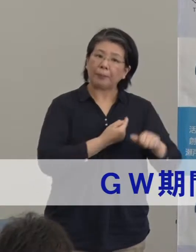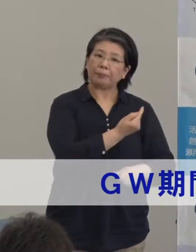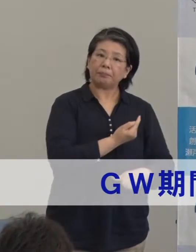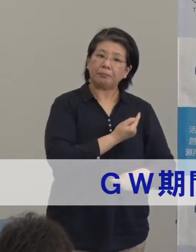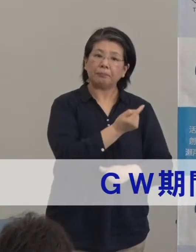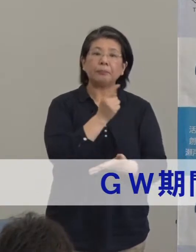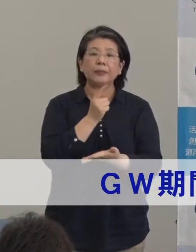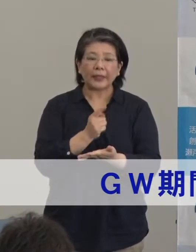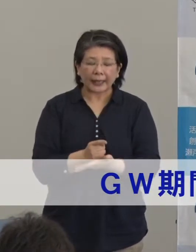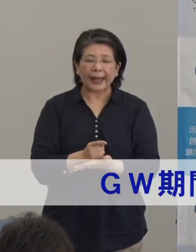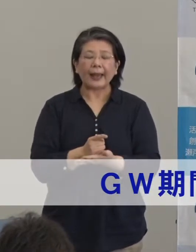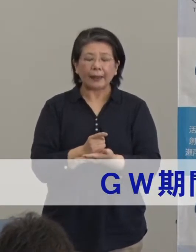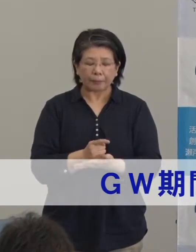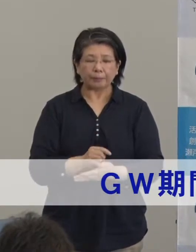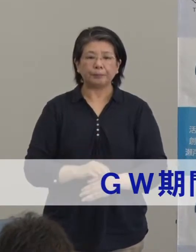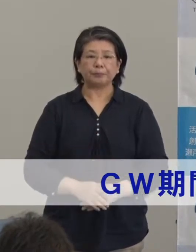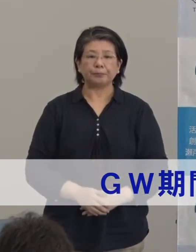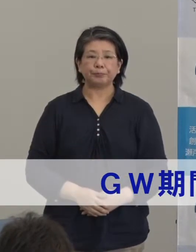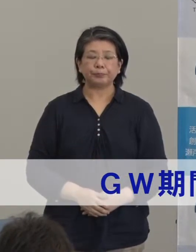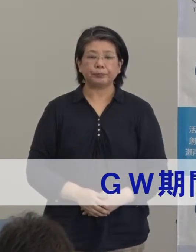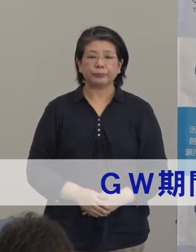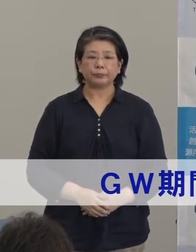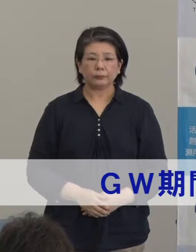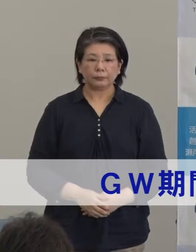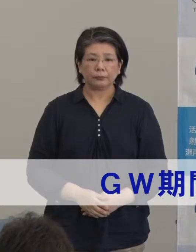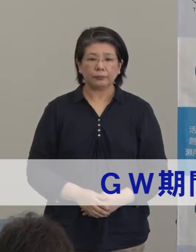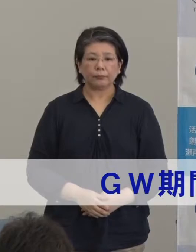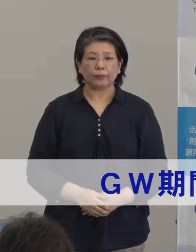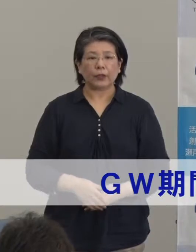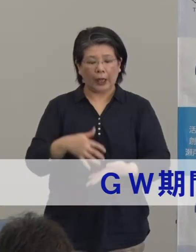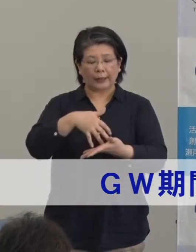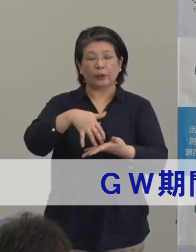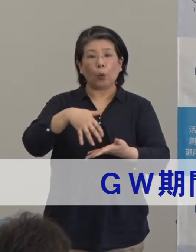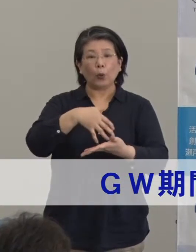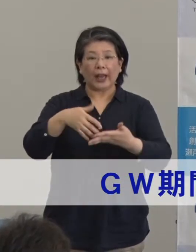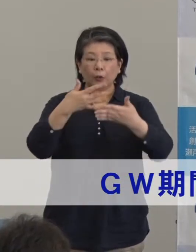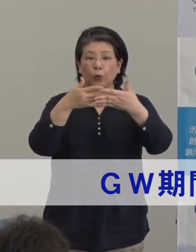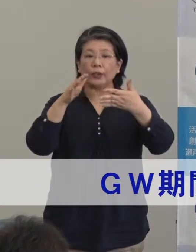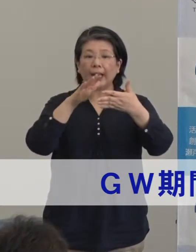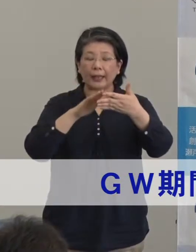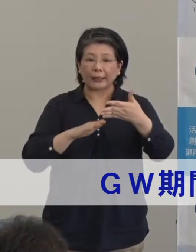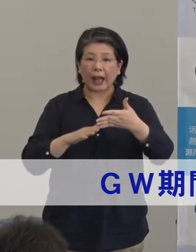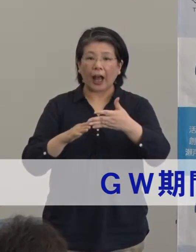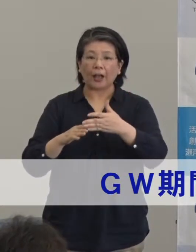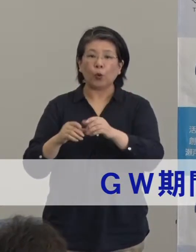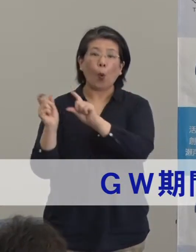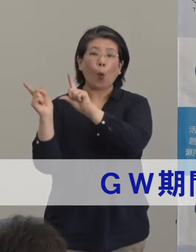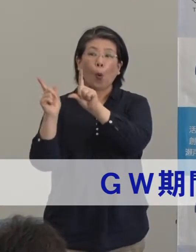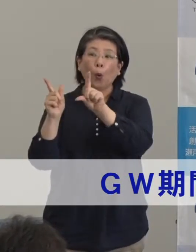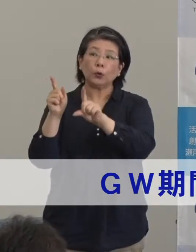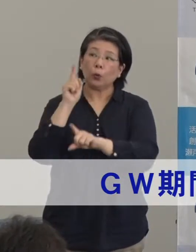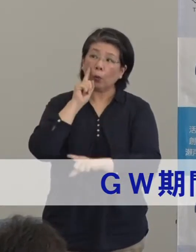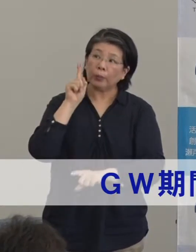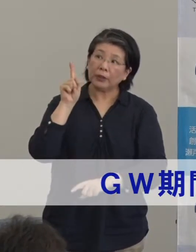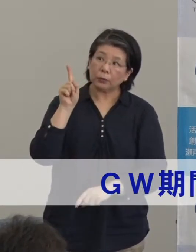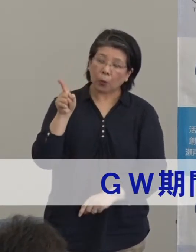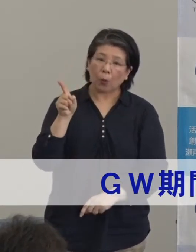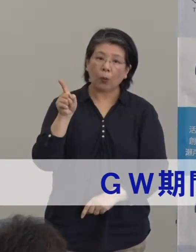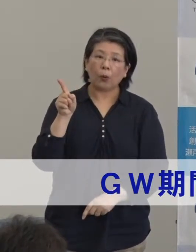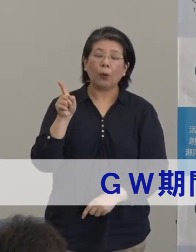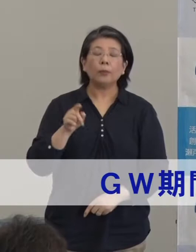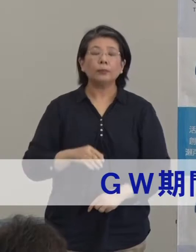は、見てはおりませんけれども、統計データ等でいろいろ報道されているところを見てみますと、例え